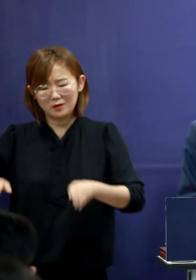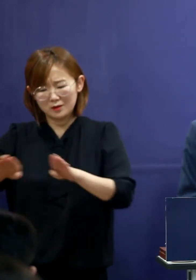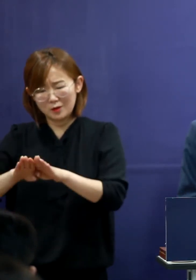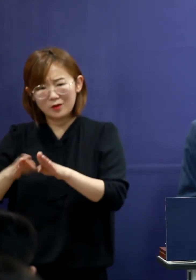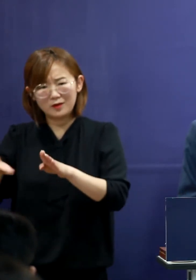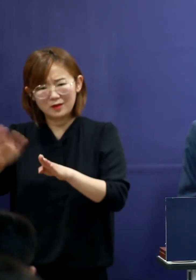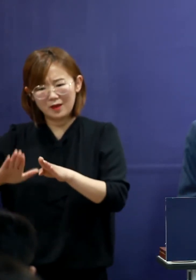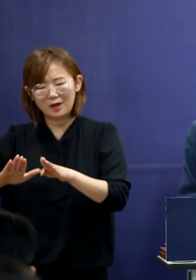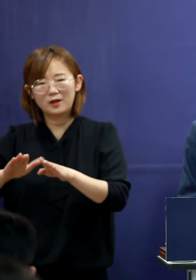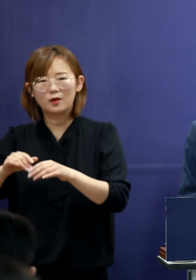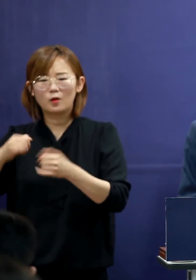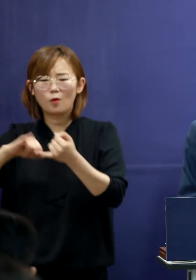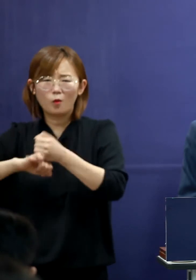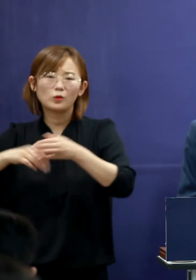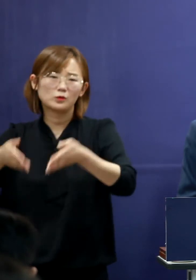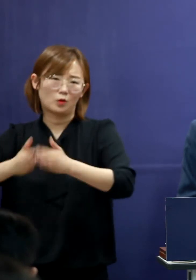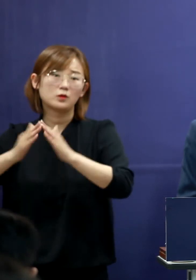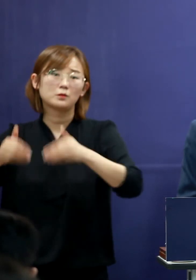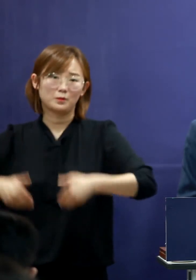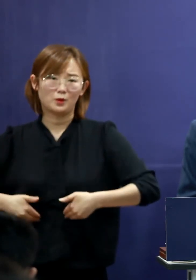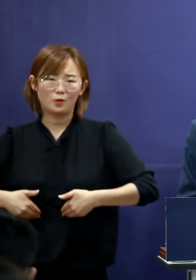때문에 설치는 또 해야 되는 것이고요.